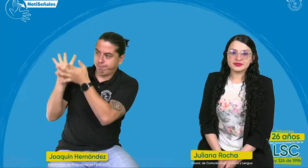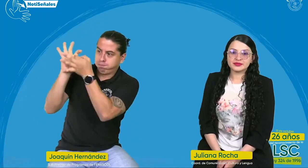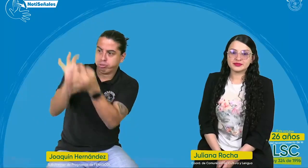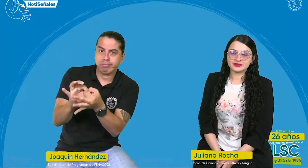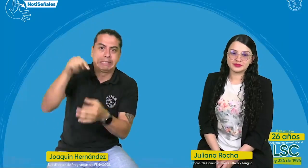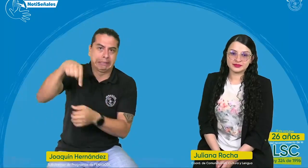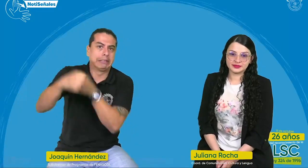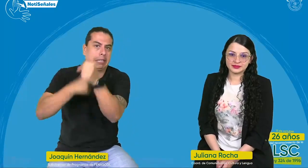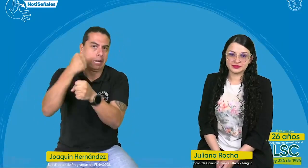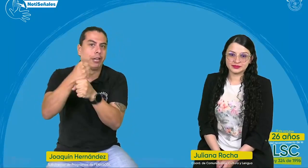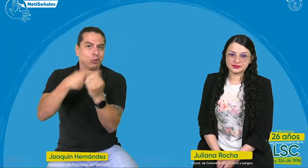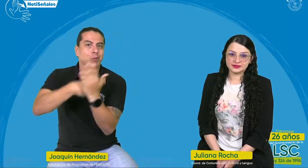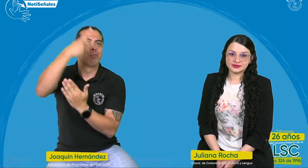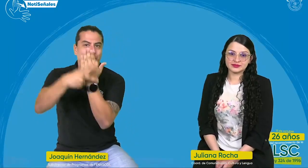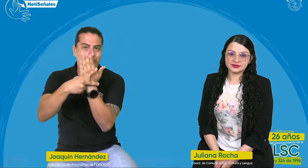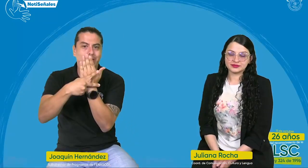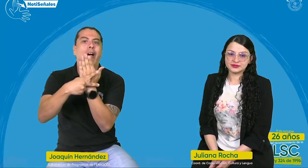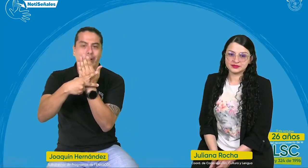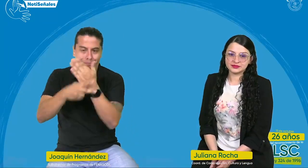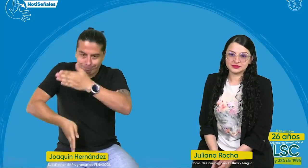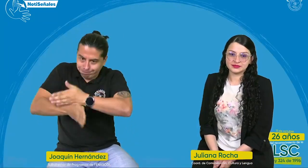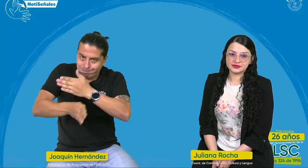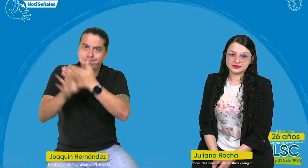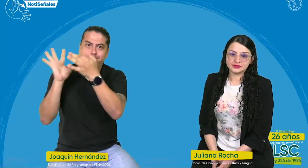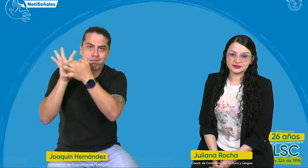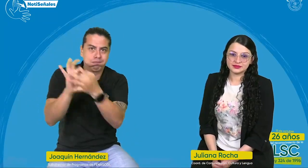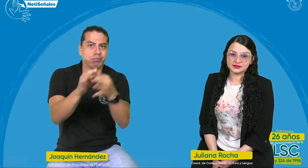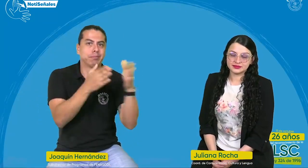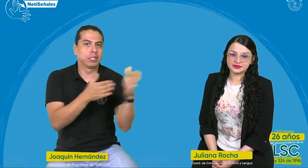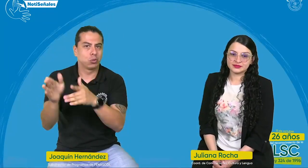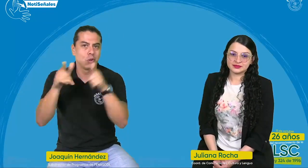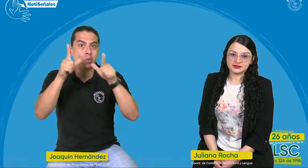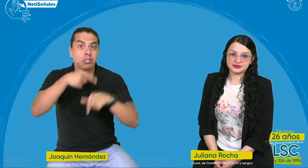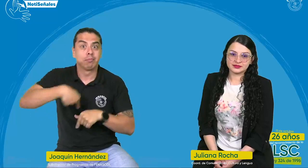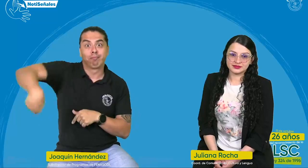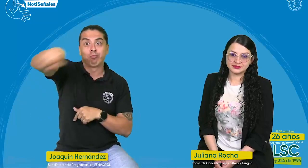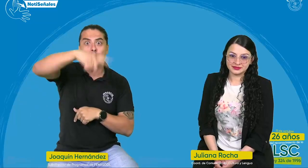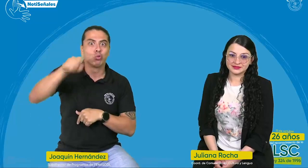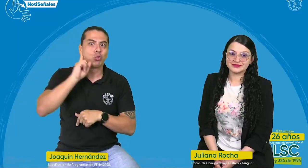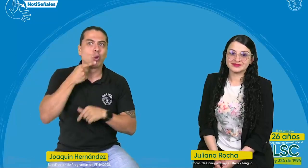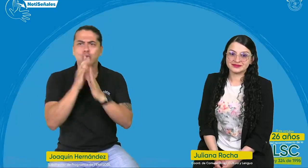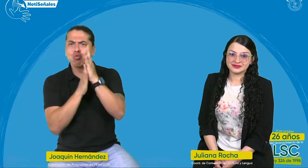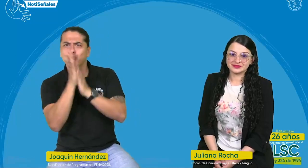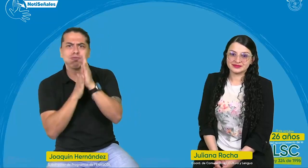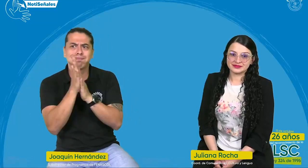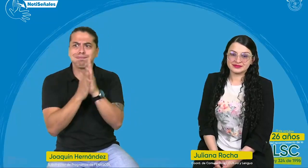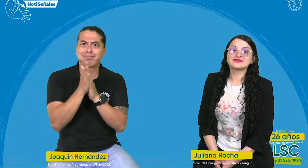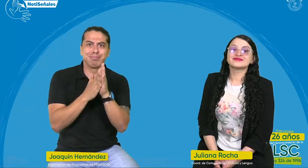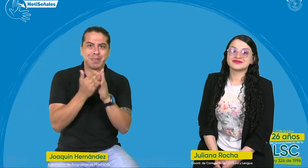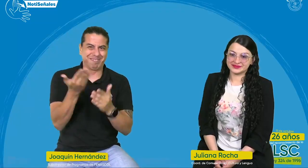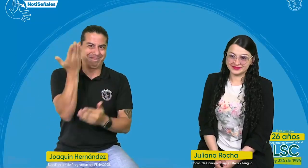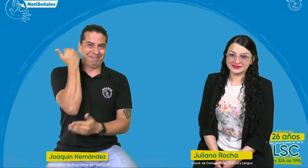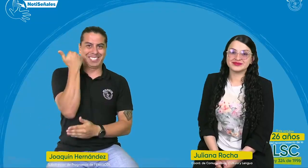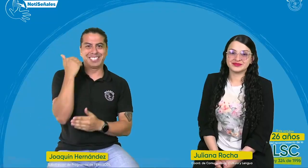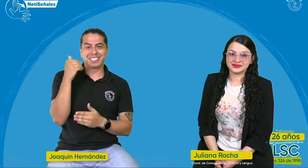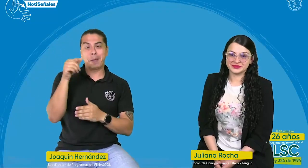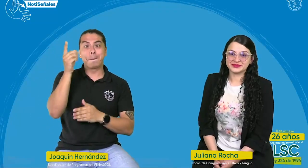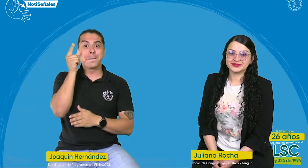este proyecto que viene desde el año pasado y que continúa sus acciones en este año de seguro muchas personas